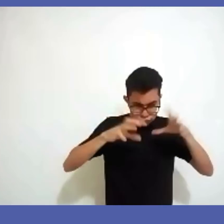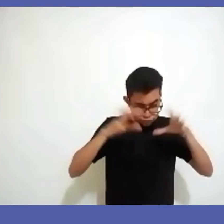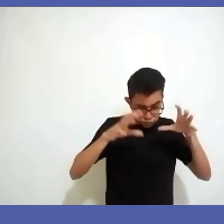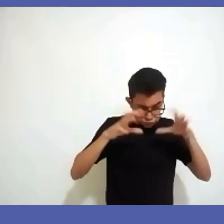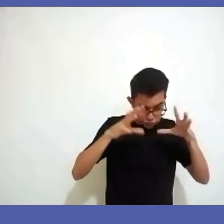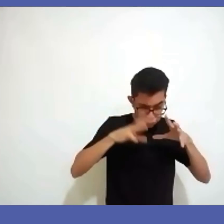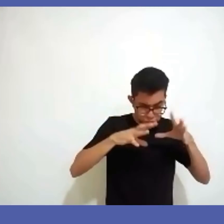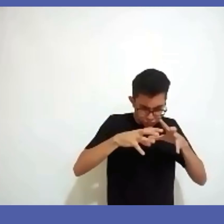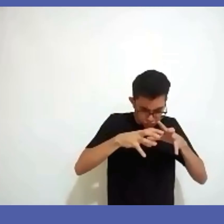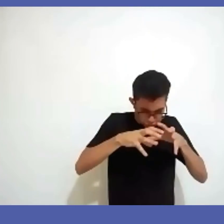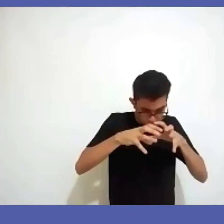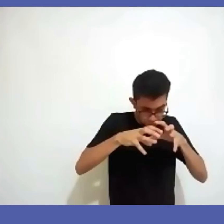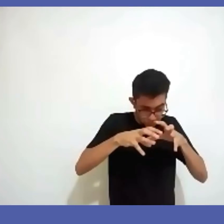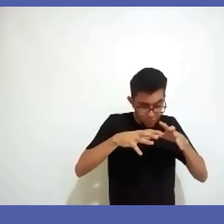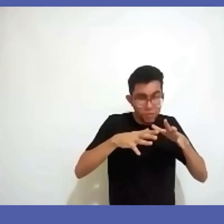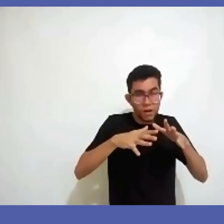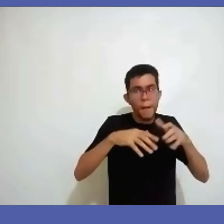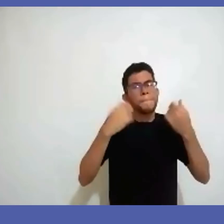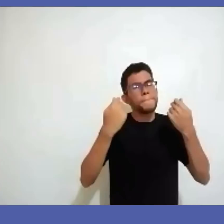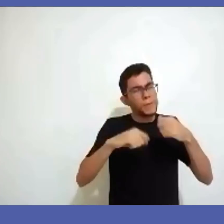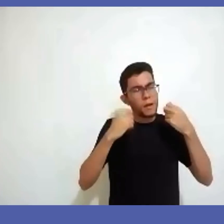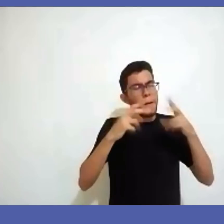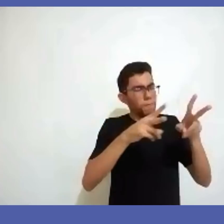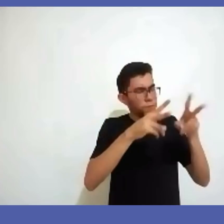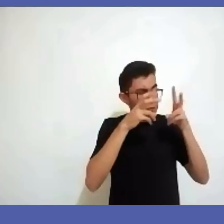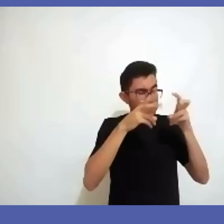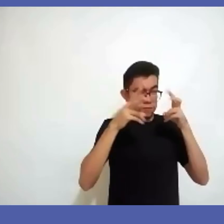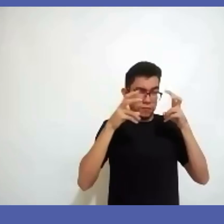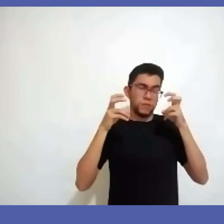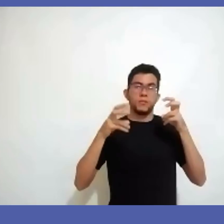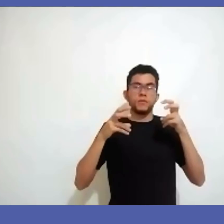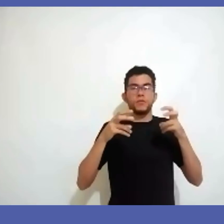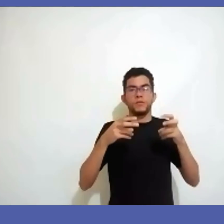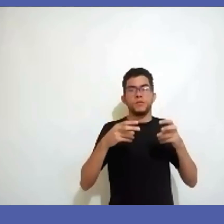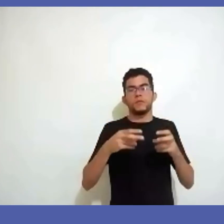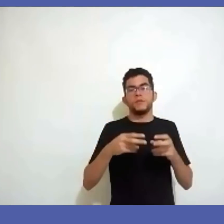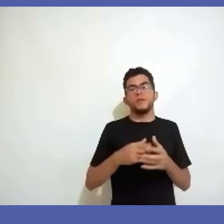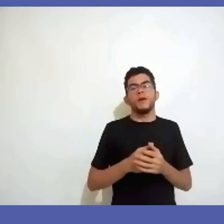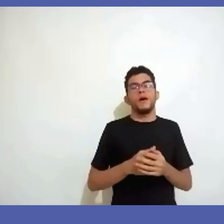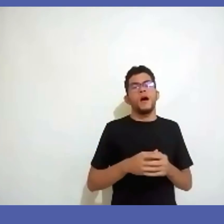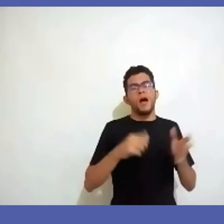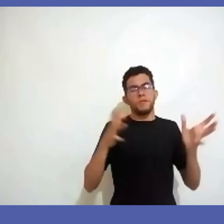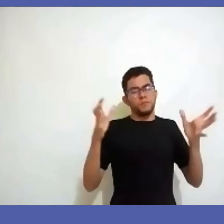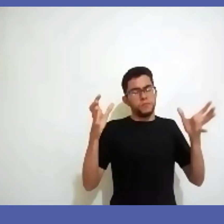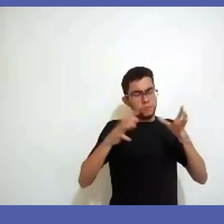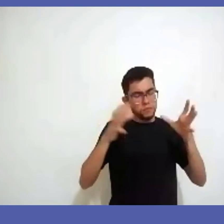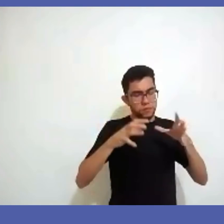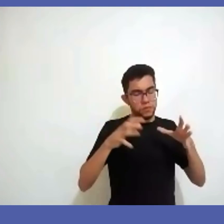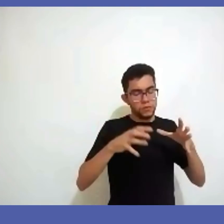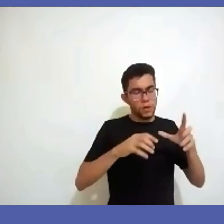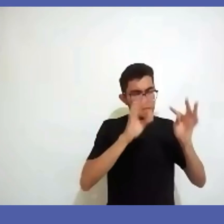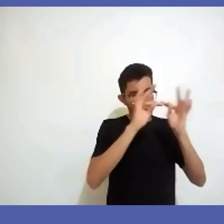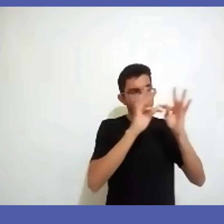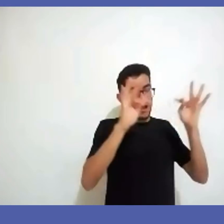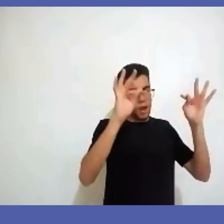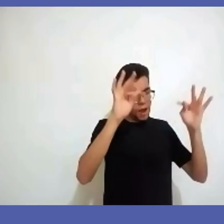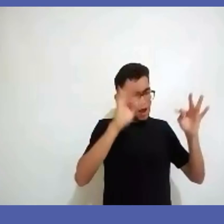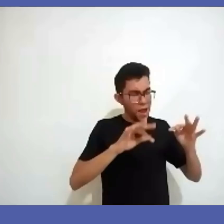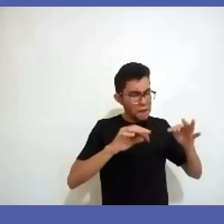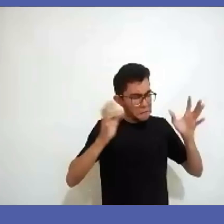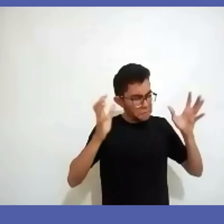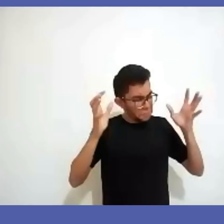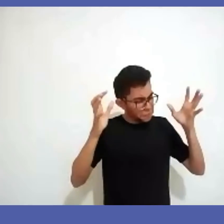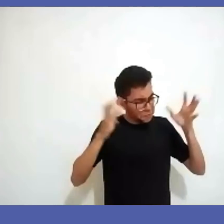uma nação poderosa, né, tal. Irmãos, a pressão para a reconstrução do templo vai